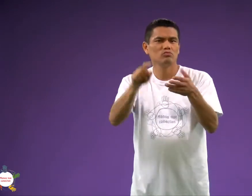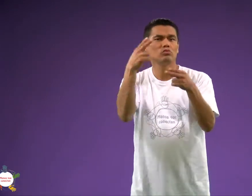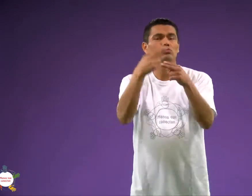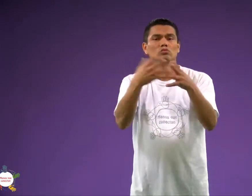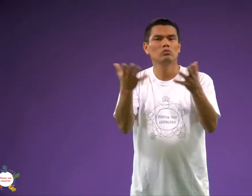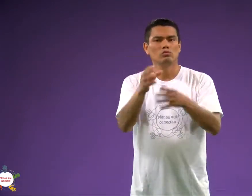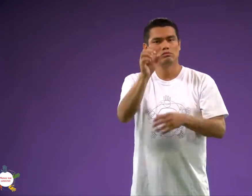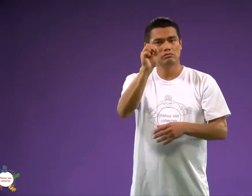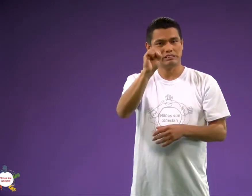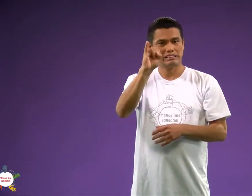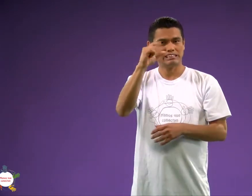Writing.